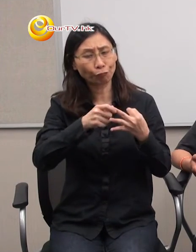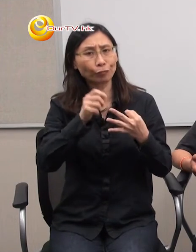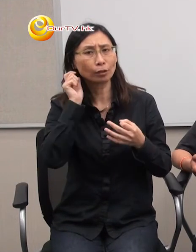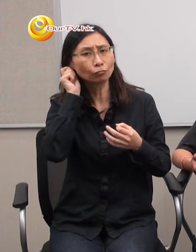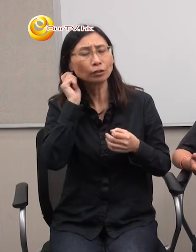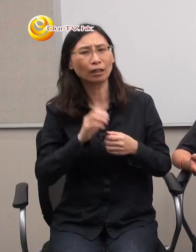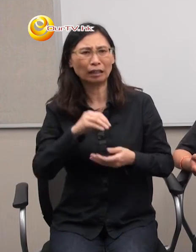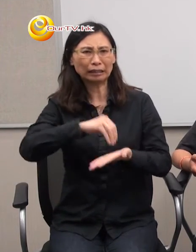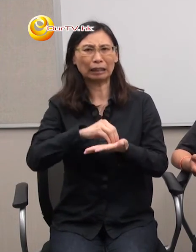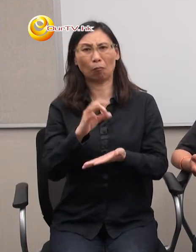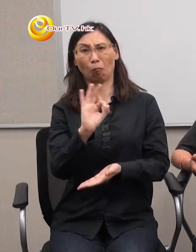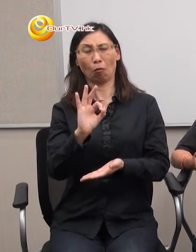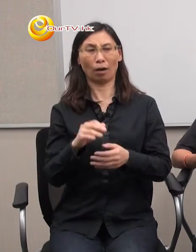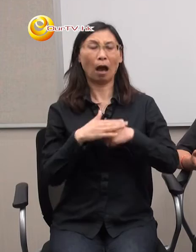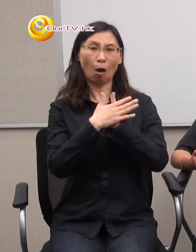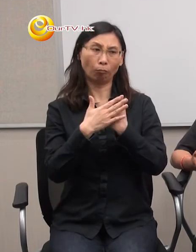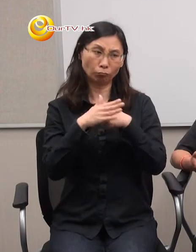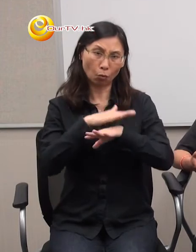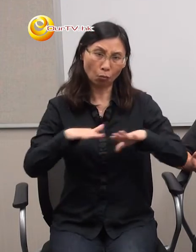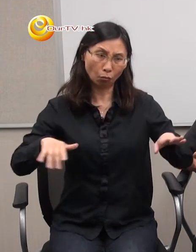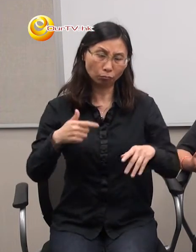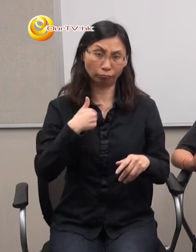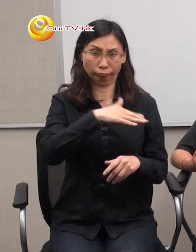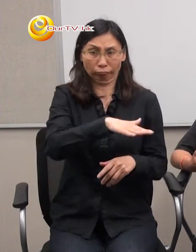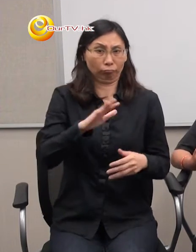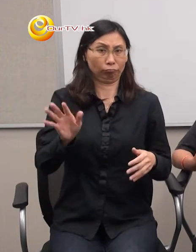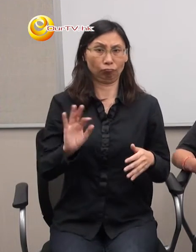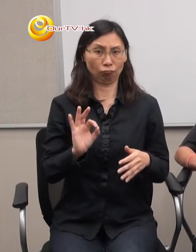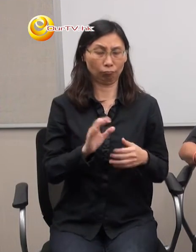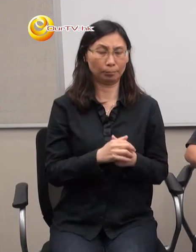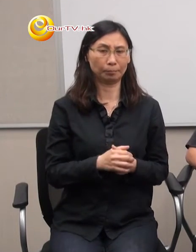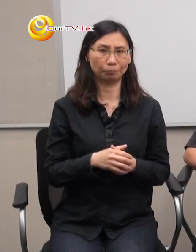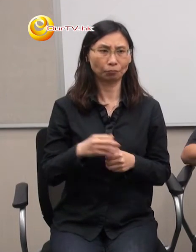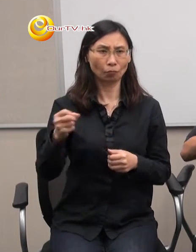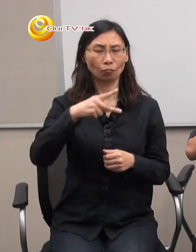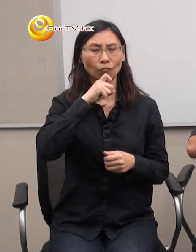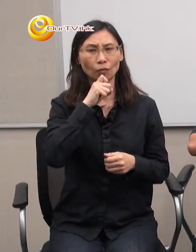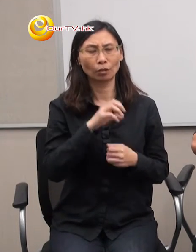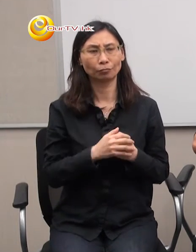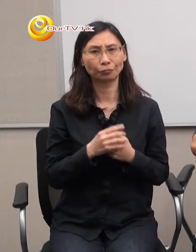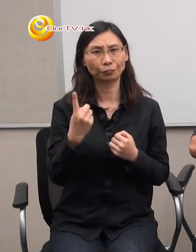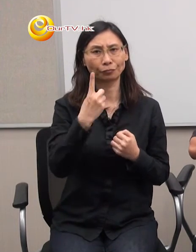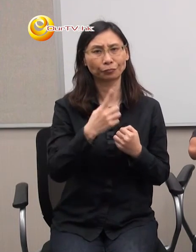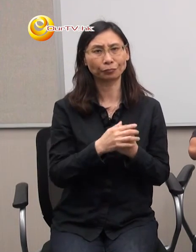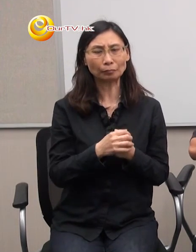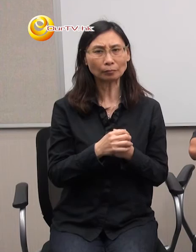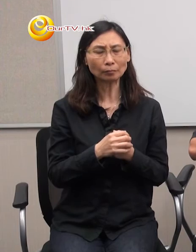咪？保安問題，我都冇啦，係咪？嗱，仲有一個，佢喺